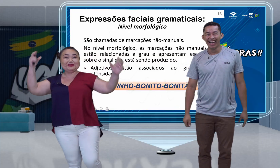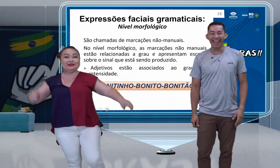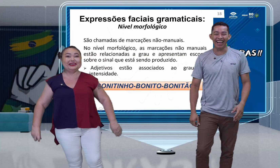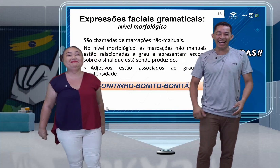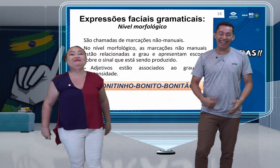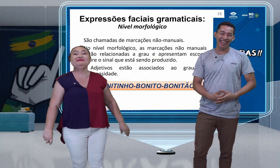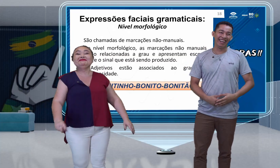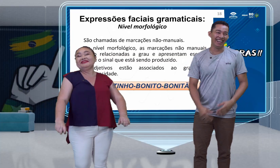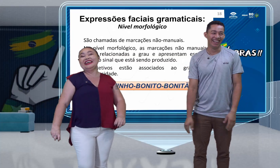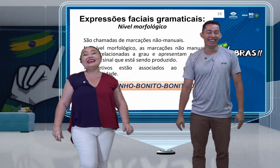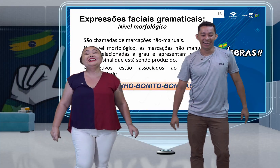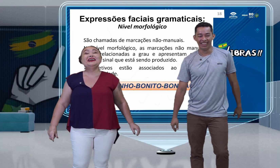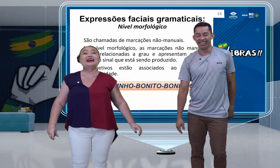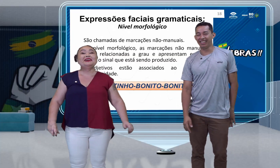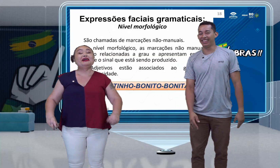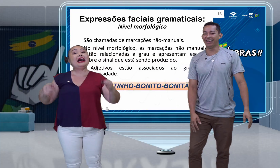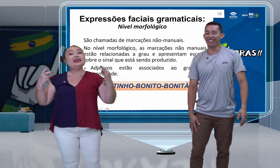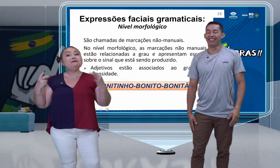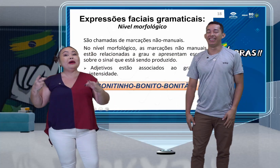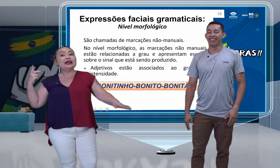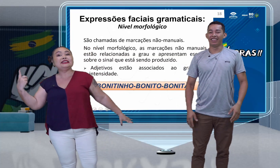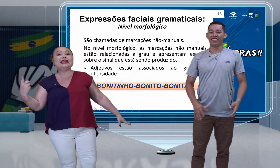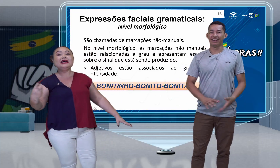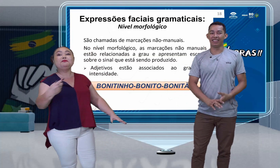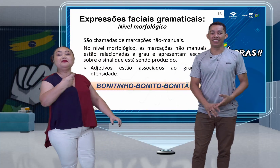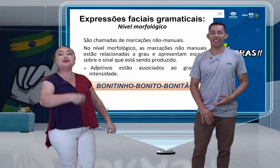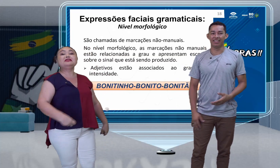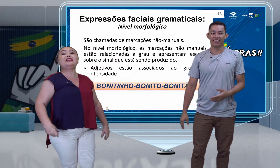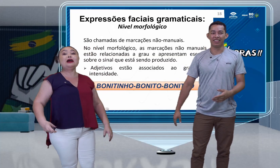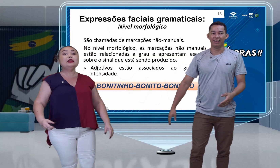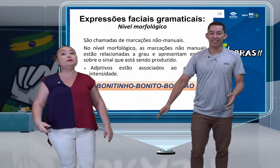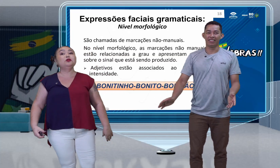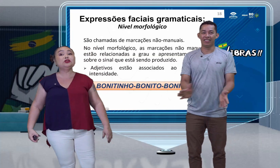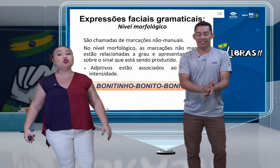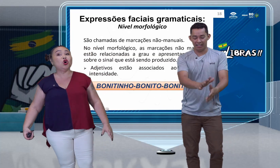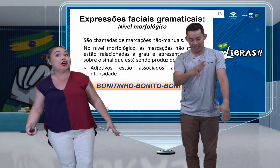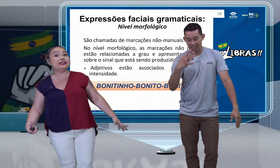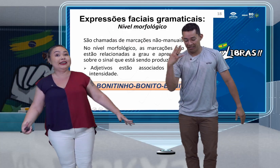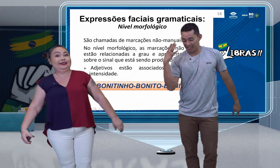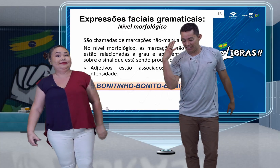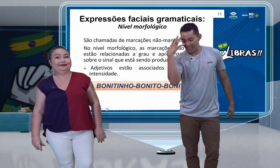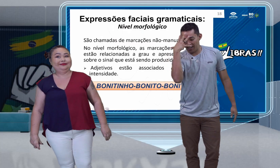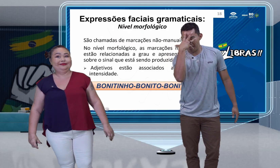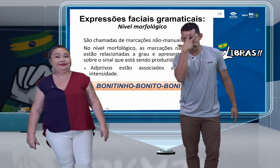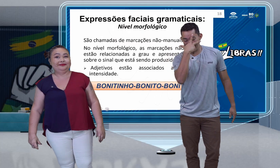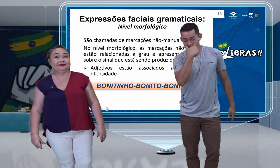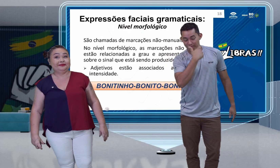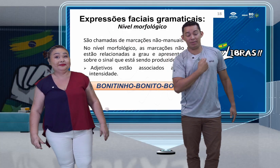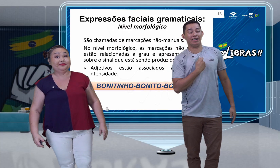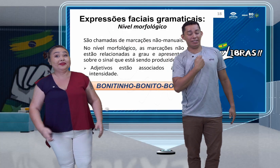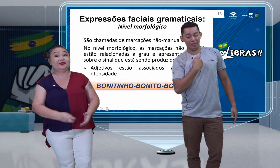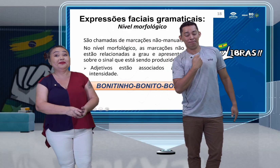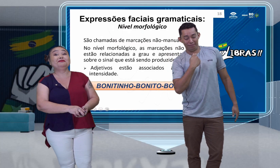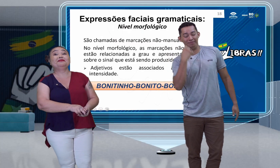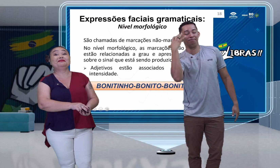Altíssima, né? Aí passa lá e o professor fala, olha, bonitona. Rapaz, não.